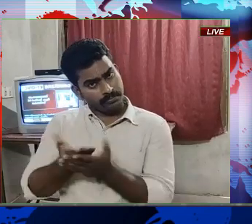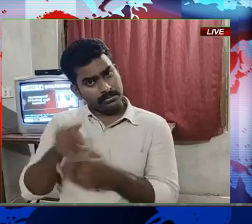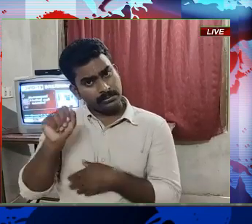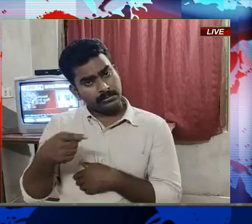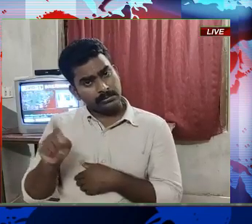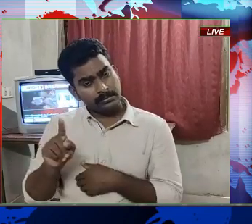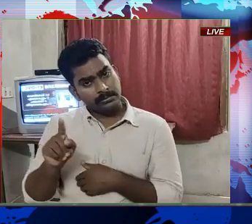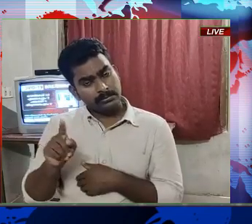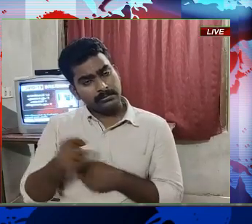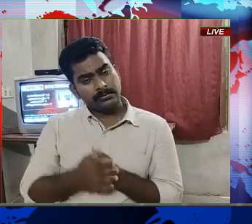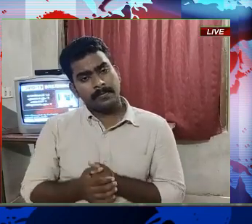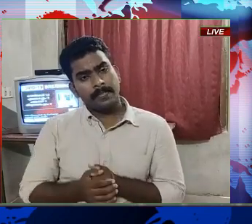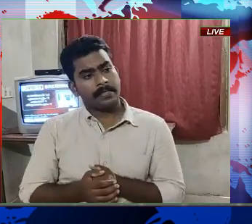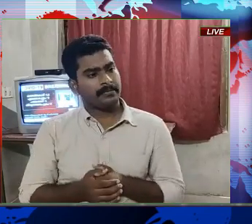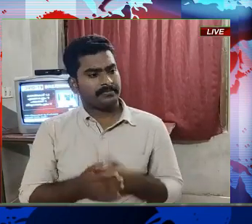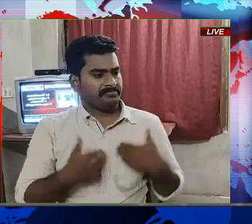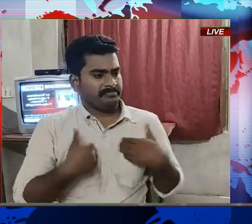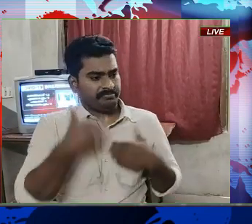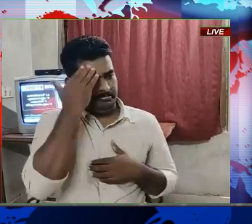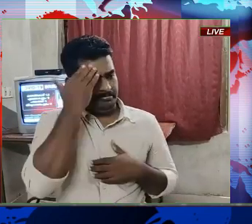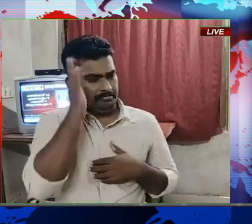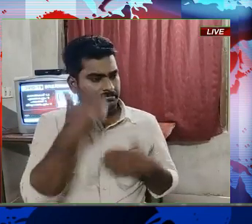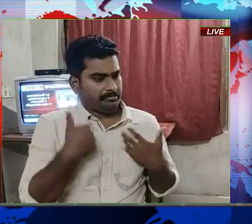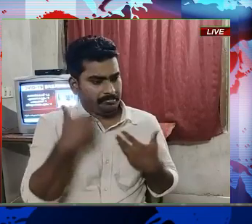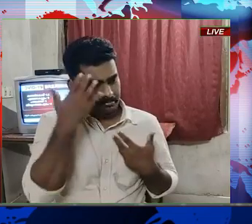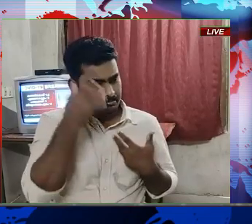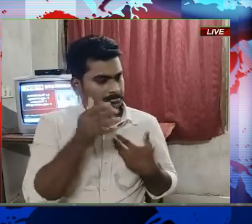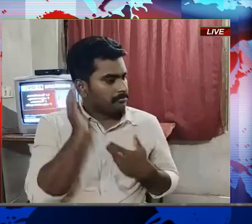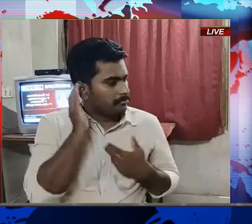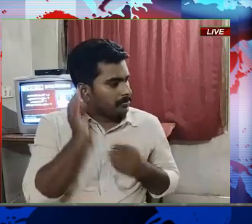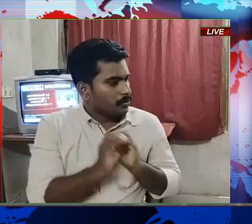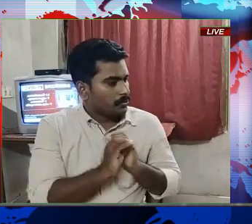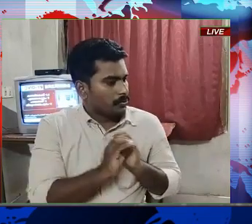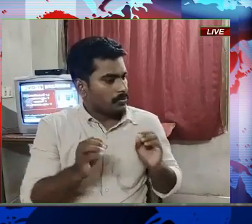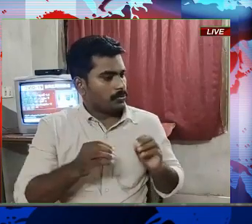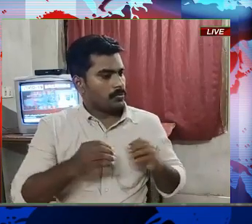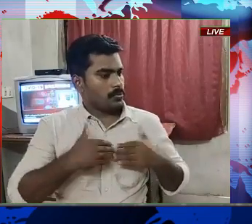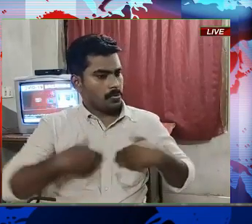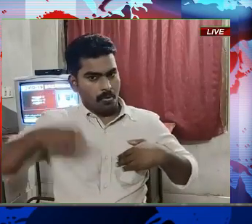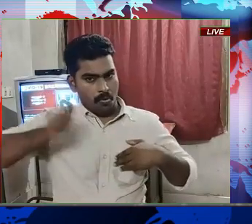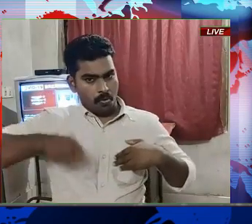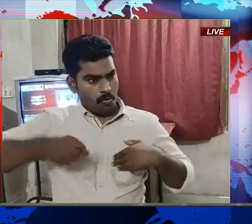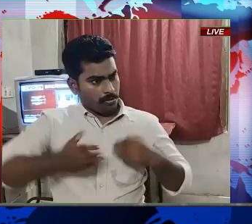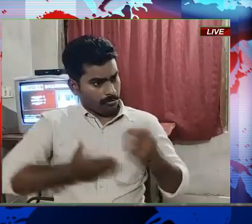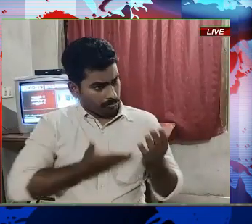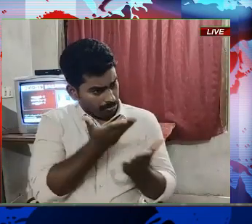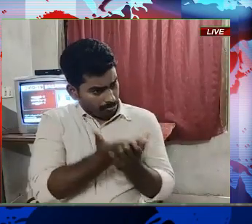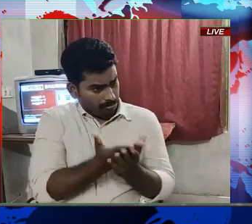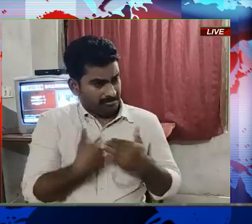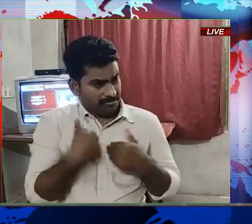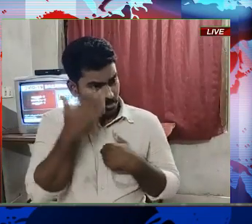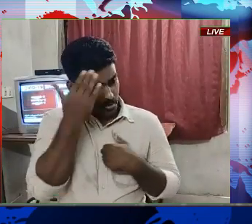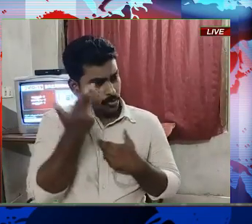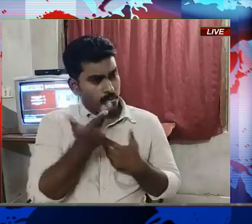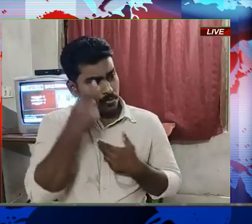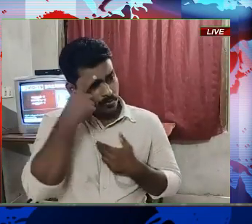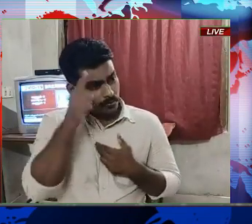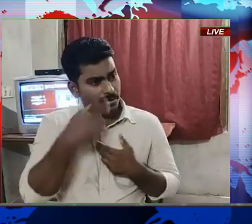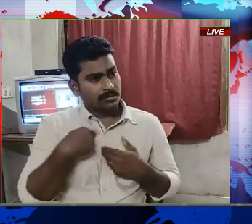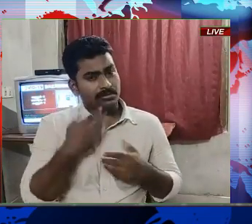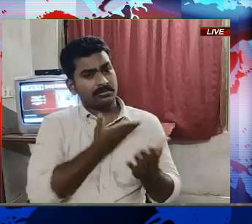പല സംസ്ഥാനങ്ങളും നേരത്തെ ചെയ്തതുപോലെ. എന്താണ് അക്കാര്യത്തിൽ ഉള്ളത്? ഇതിനൊന്നും ഒരു നിർബന്ധവും വേണ്ടാലോ. ഇക്കാര്യത്തിൽ നമ്മുടെ